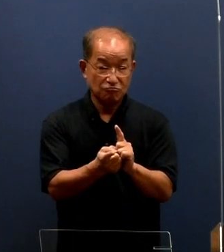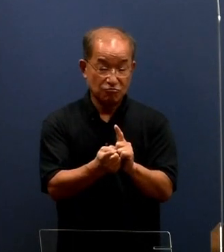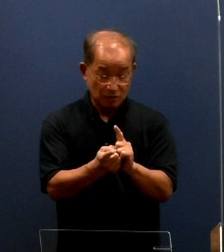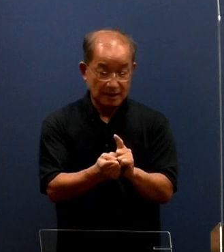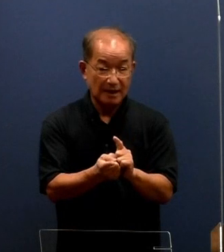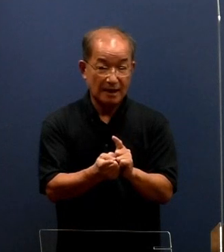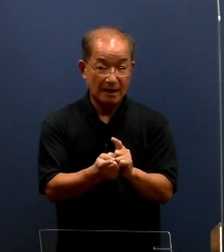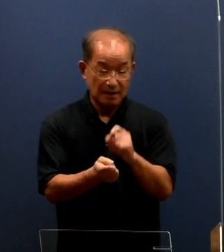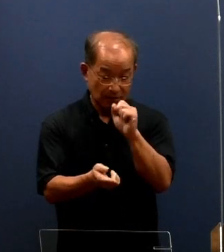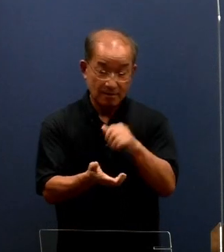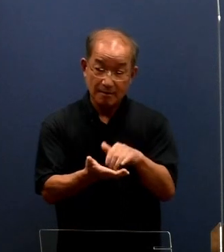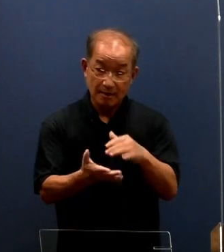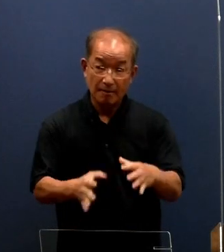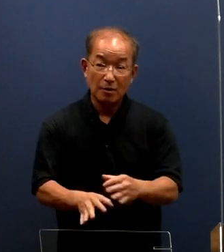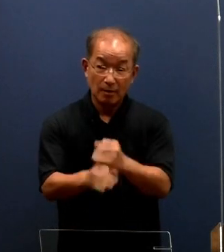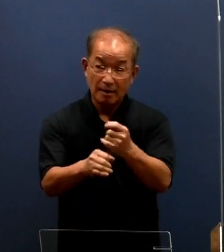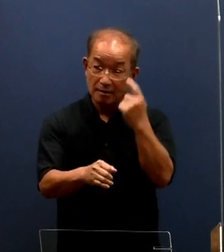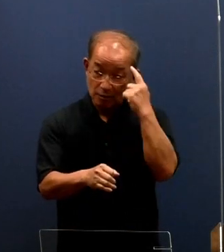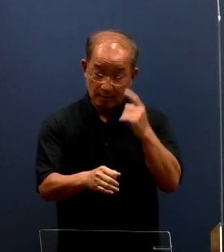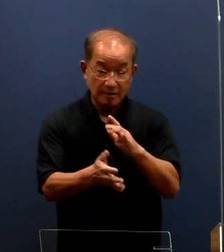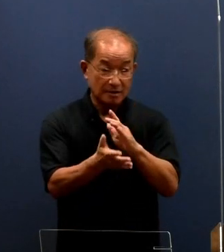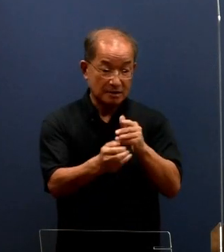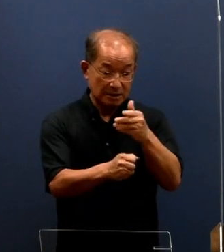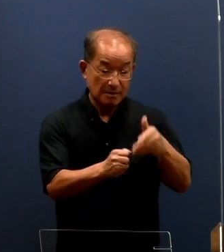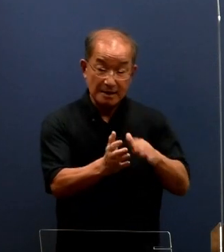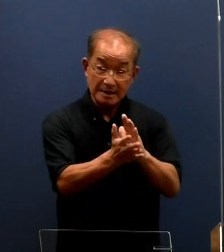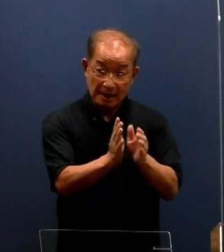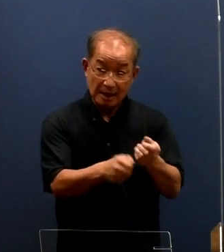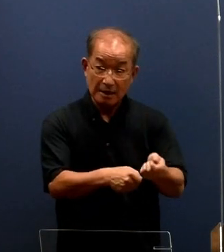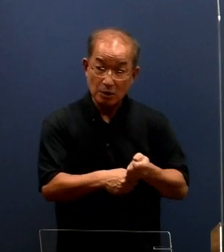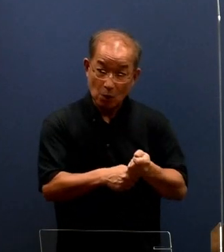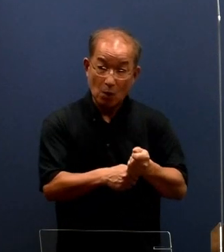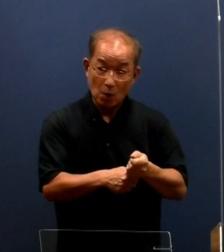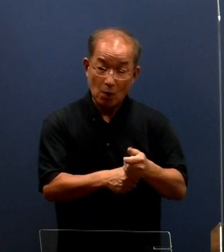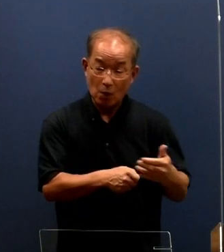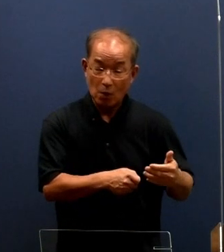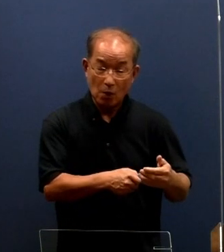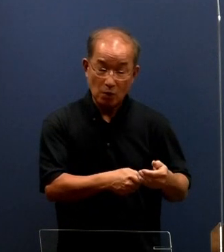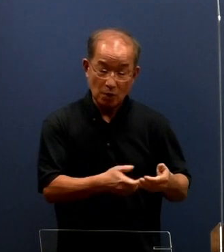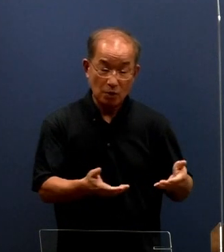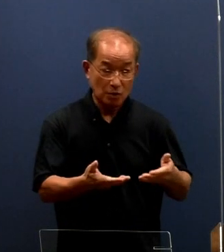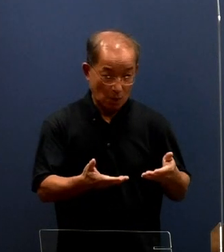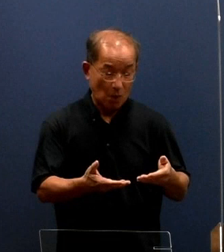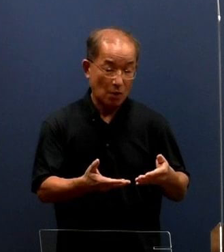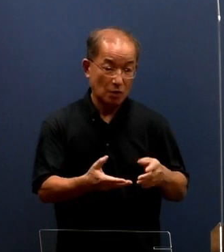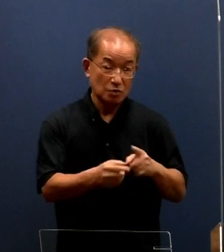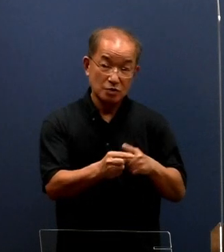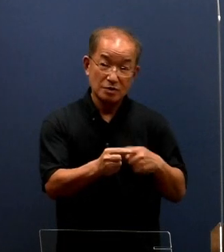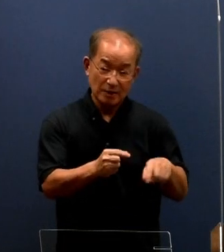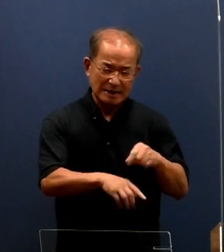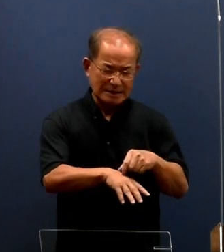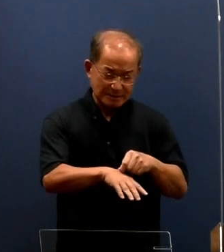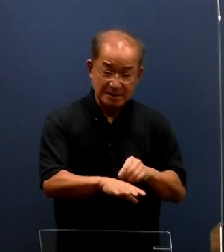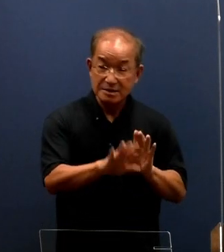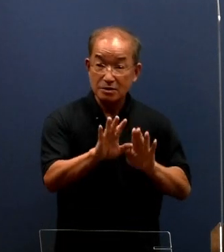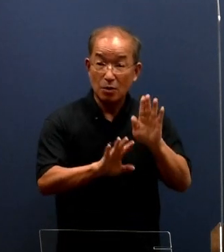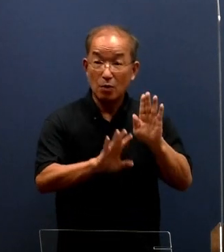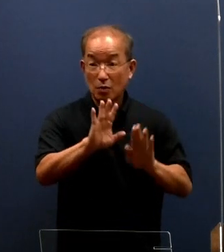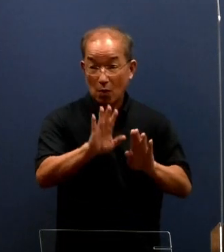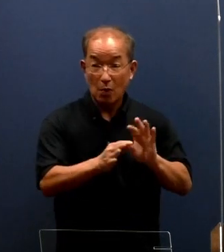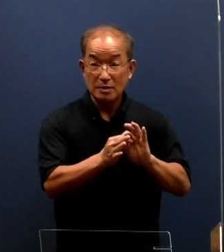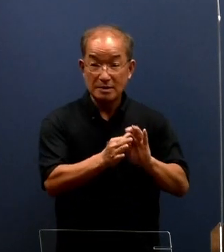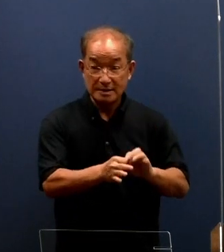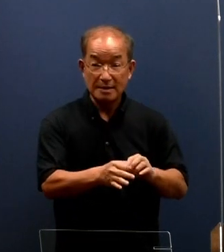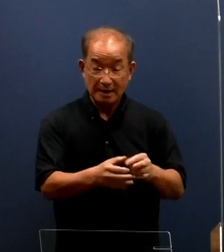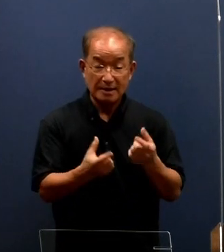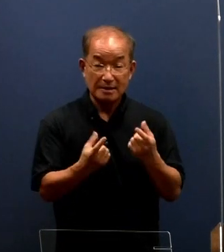今の島根県内の、特に農業を中心とした厳しい状況ですね、 本格対策をきちんと実行してもら